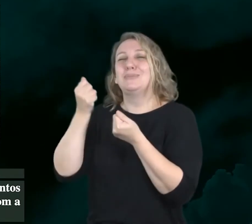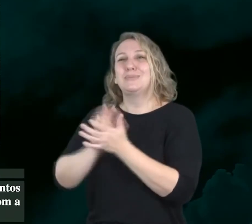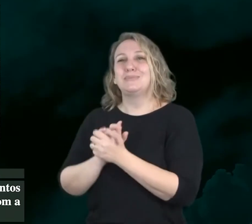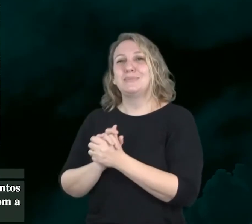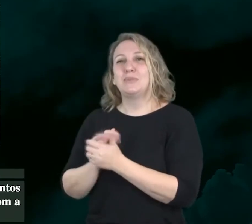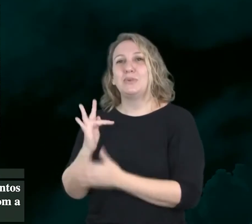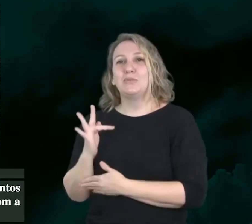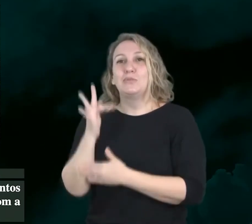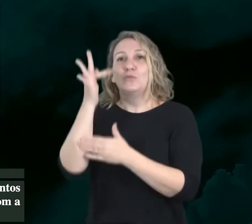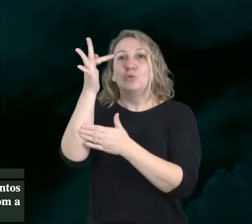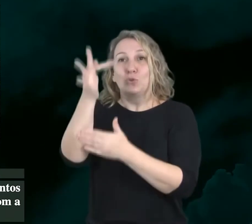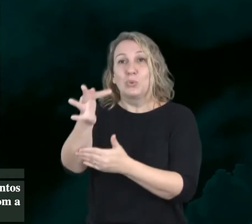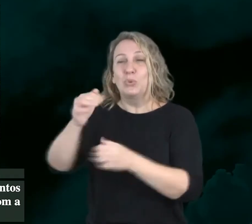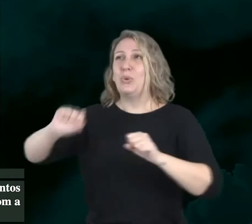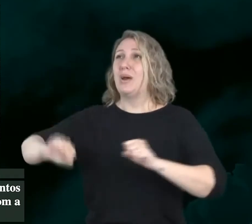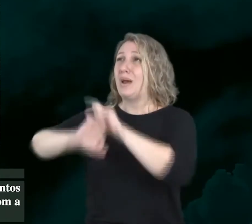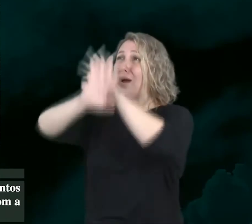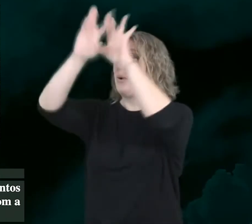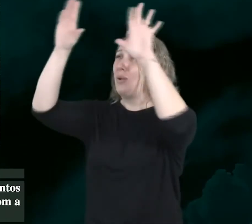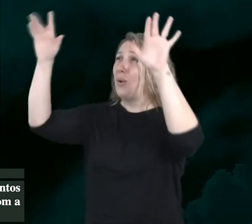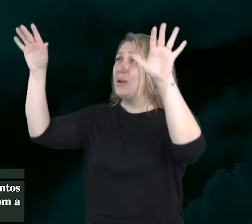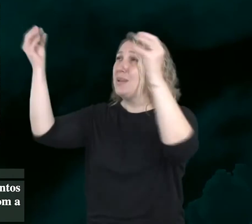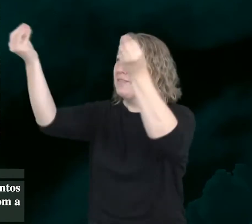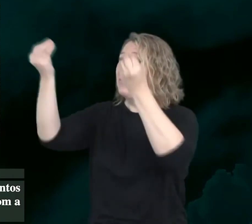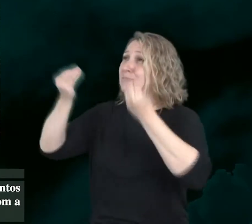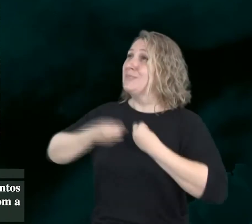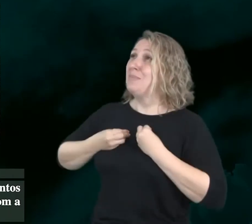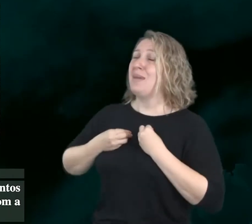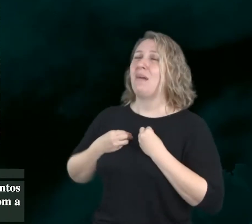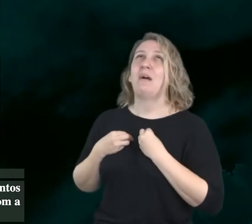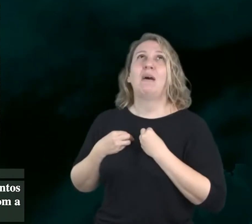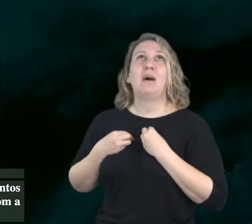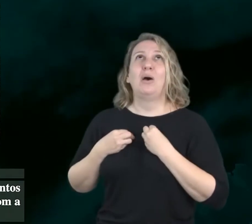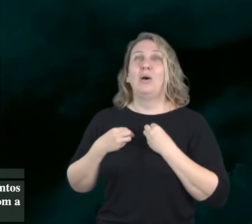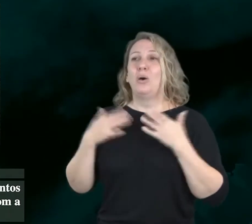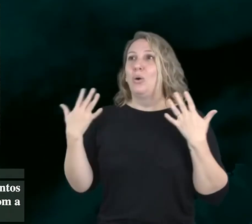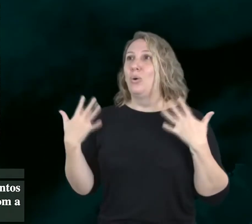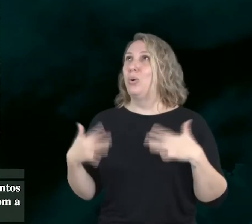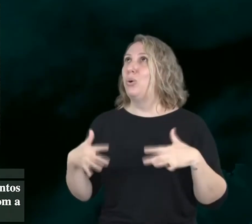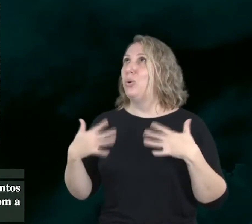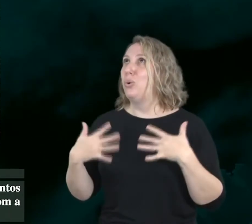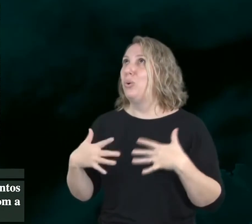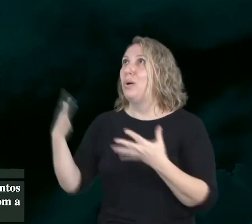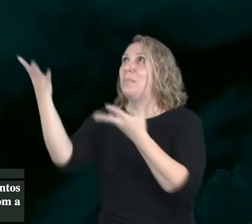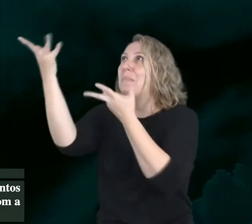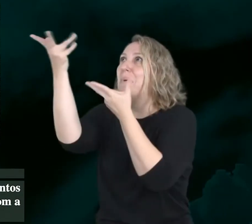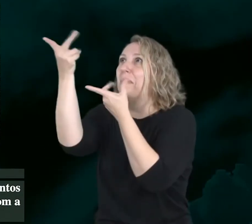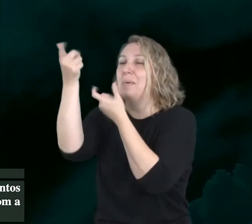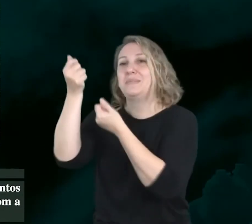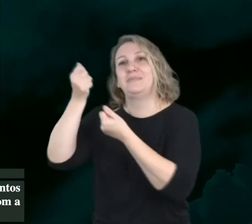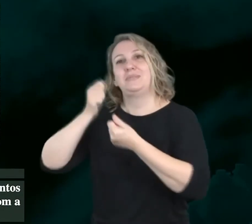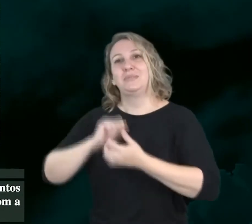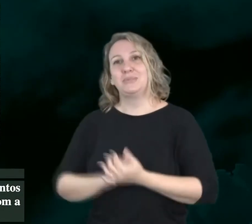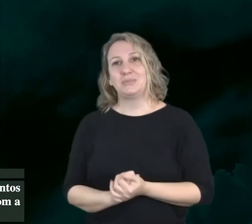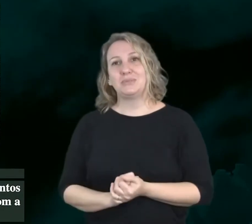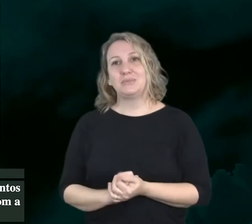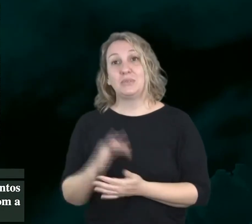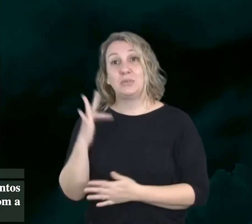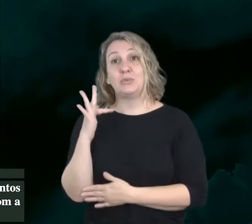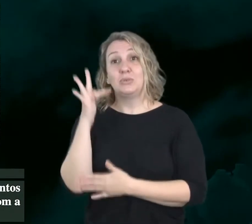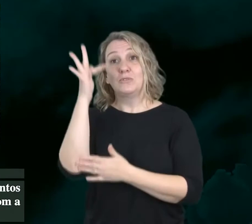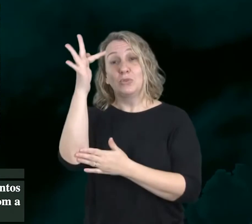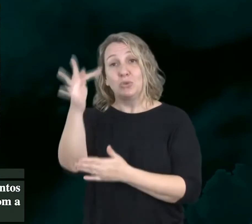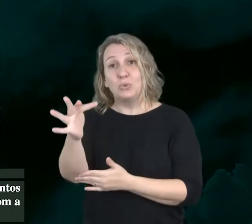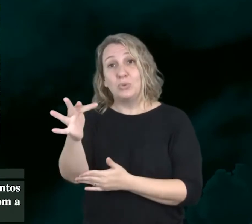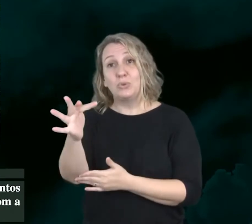Então, os sofrimentos do tempo presente não são nada comparado àquilo. Um dia você vai perceber isso. Você vai dizer: puxa, tudo aquilo que eu